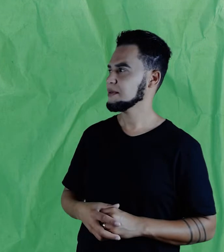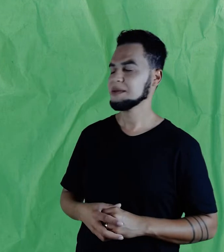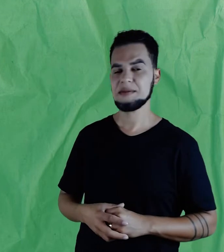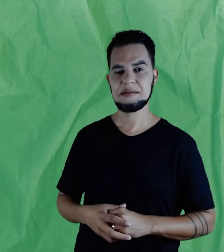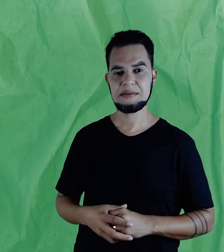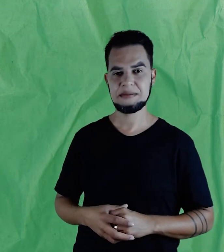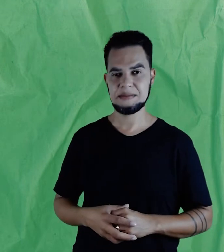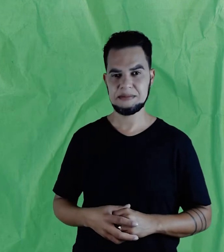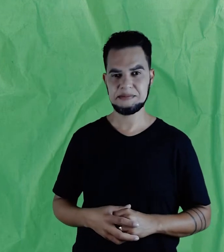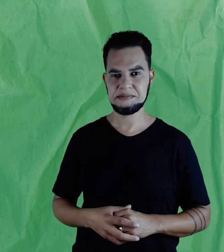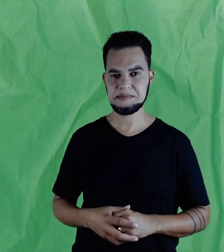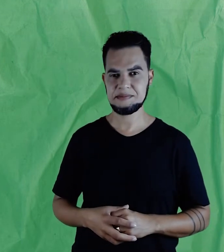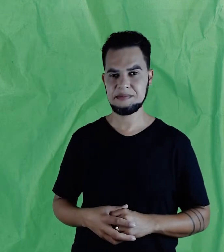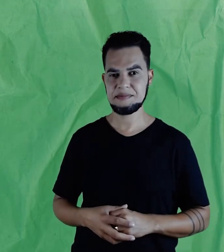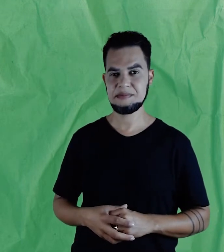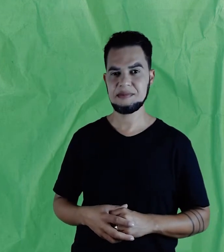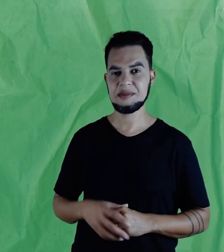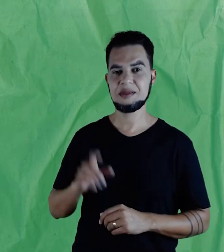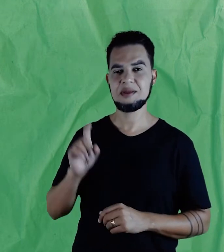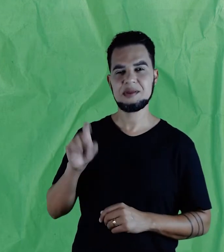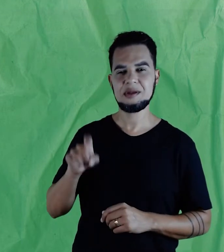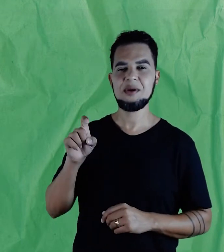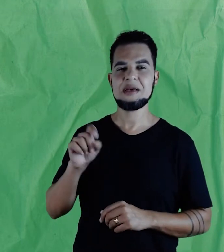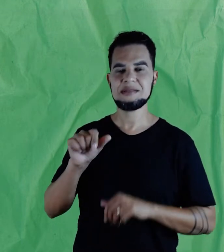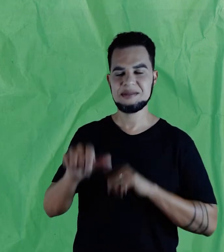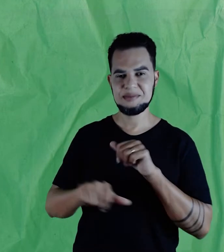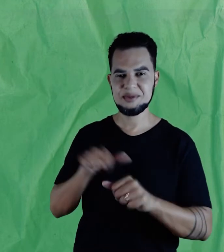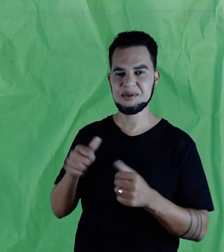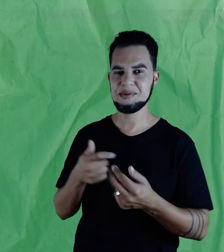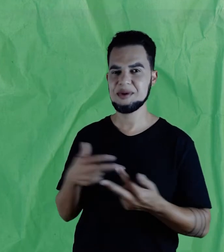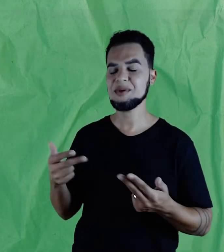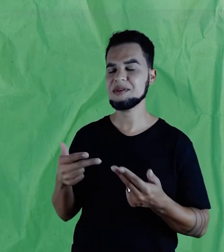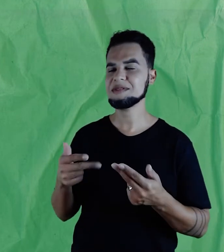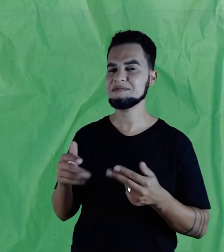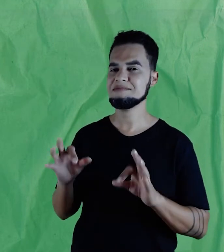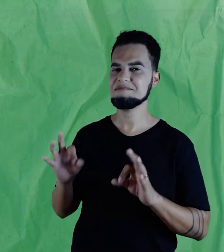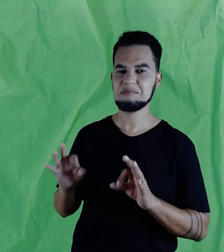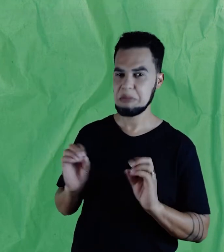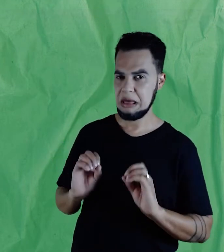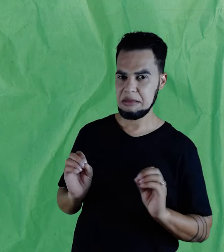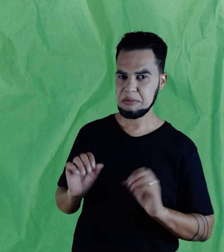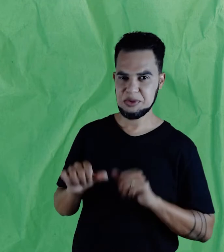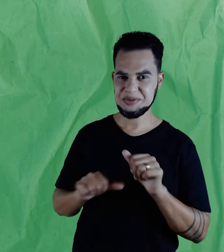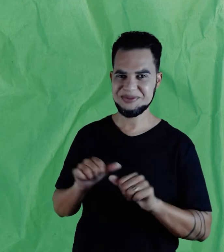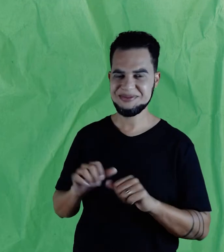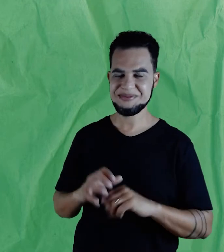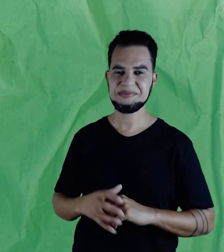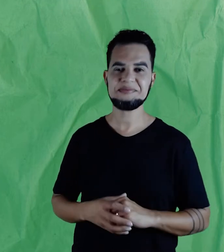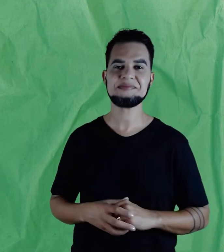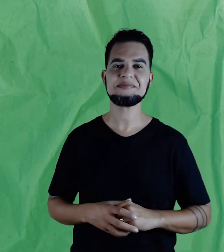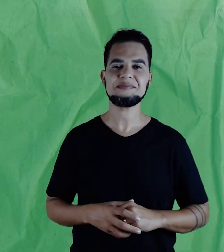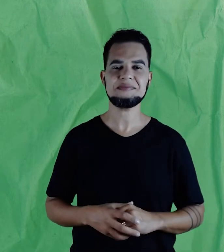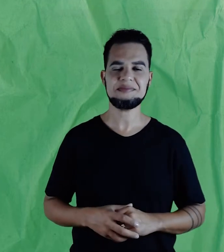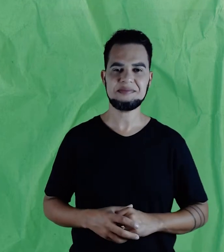Né? Dei um Ctrl S, mudou alguma coisa? Absolutamente nada.